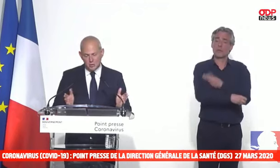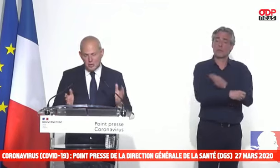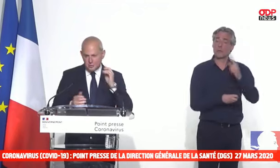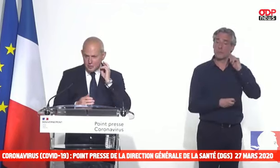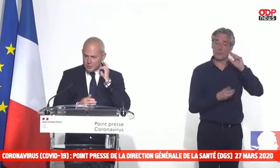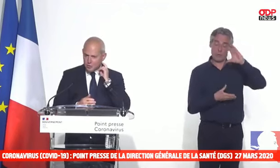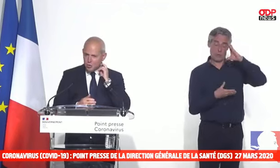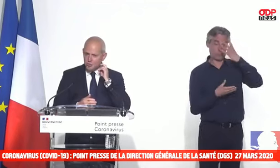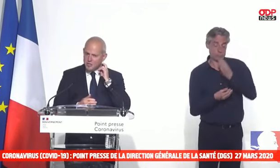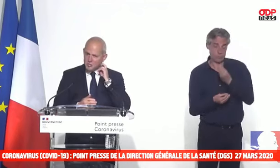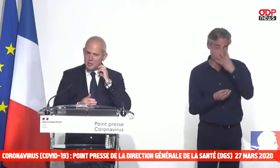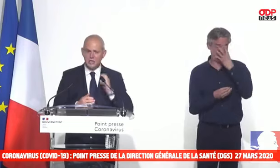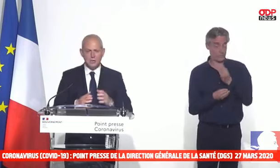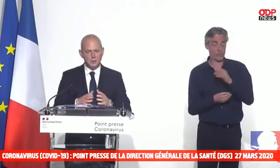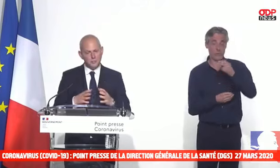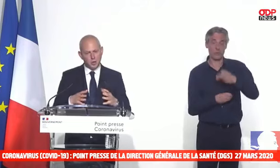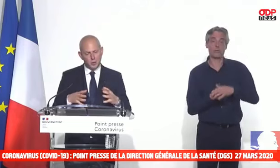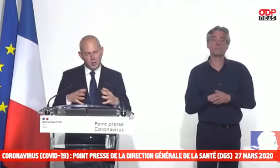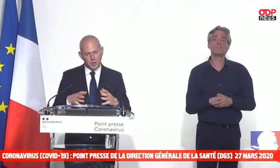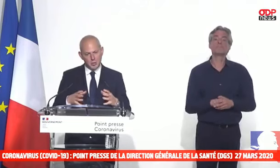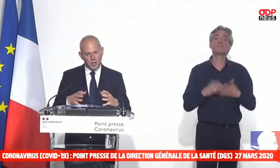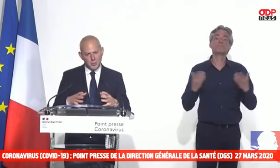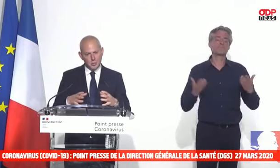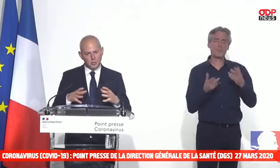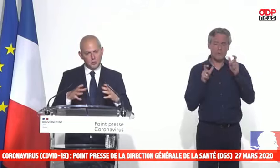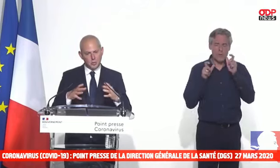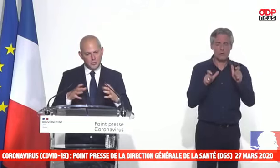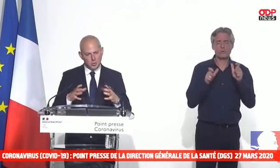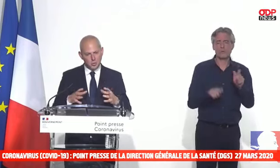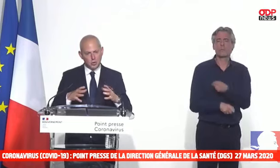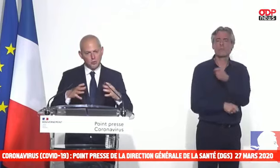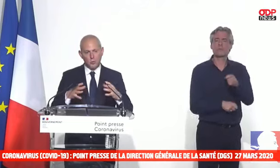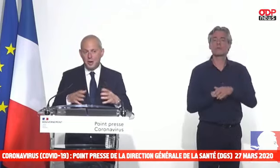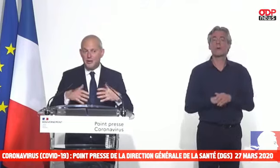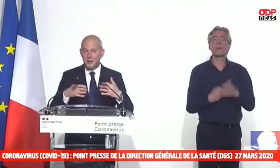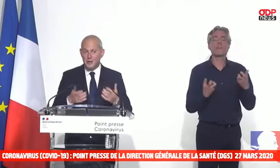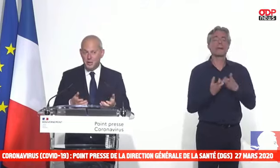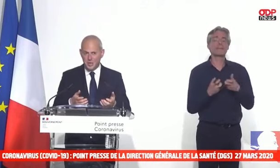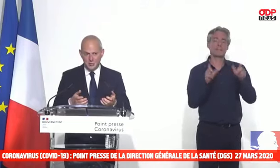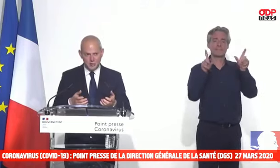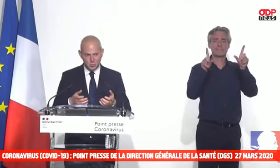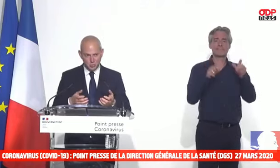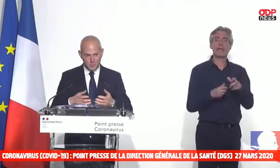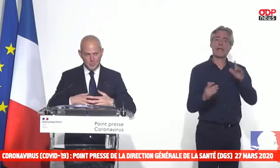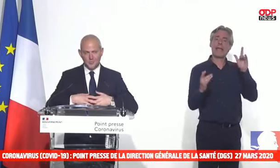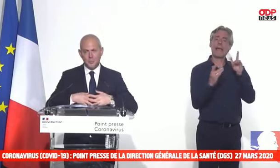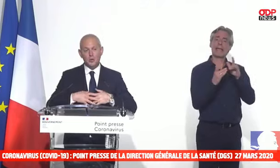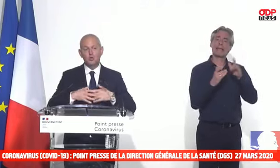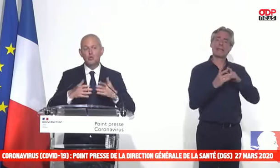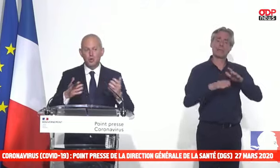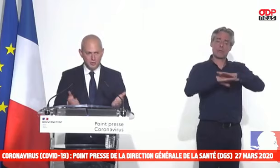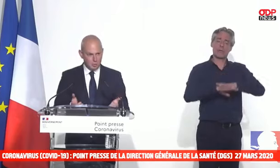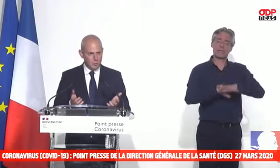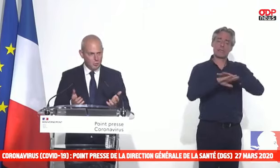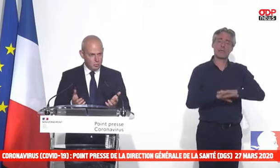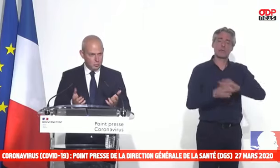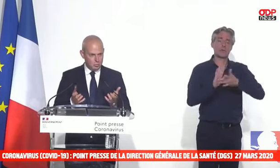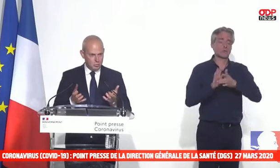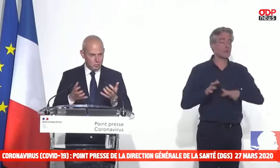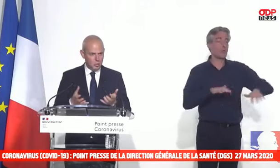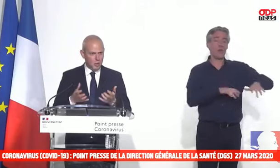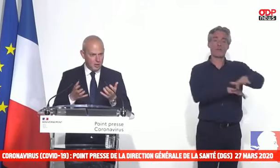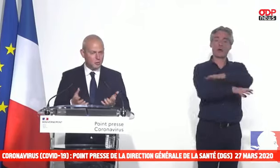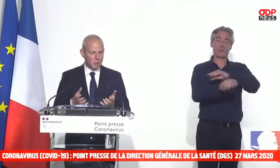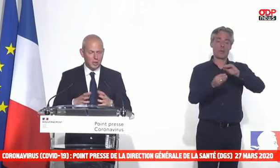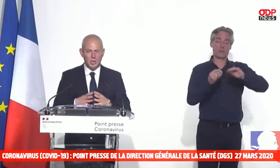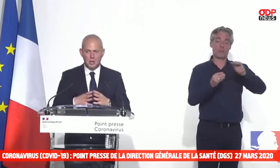sommes attentifs, et c'est ce que je vous expliquais très régulièrement, à ce que quand on parle d'un lit de réanimation, tout l'environnement